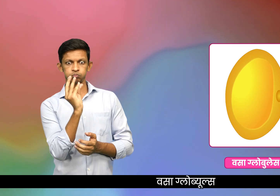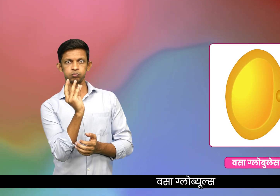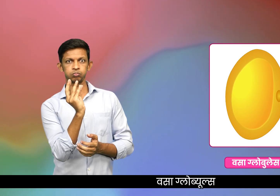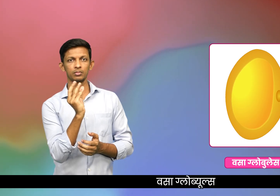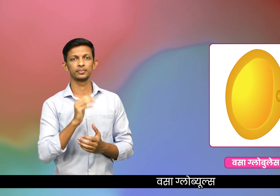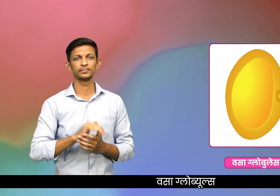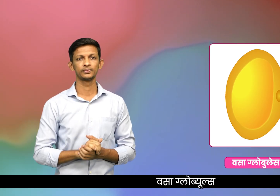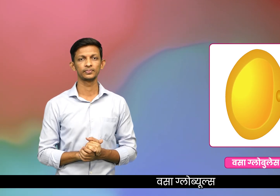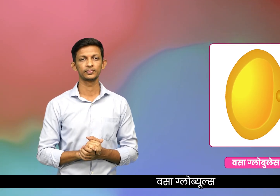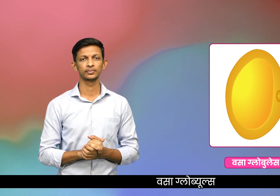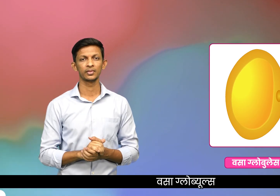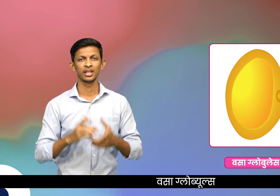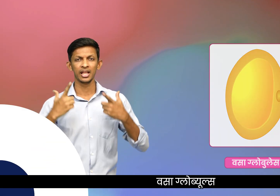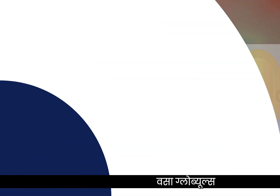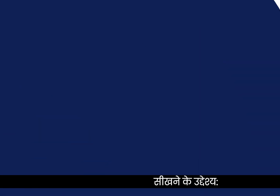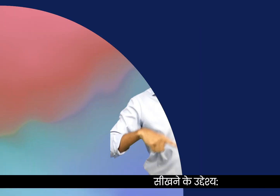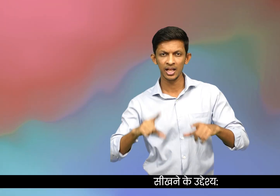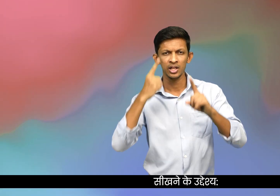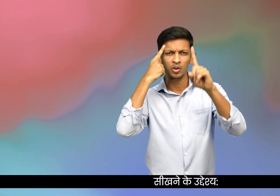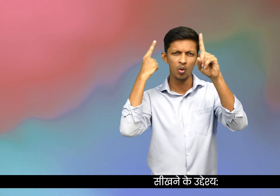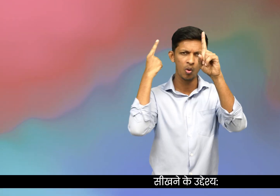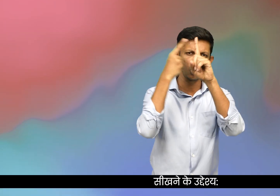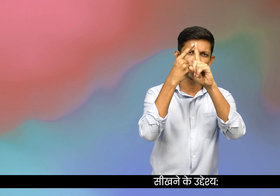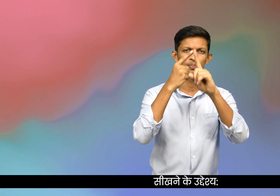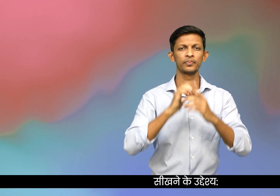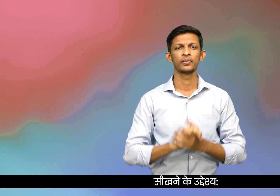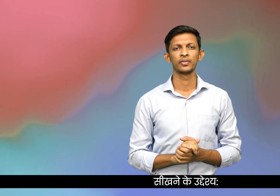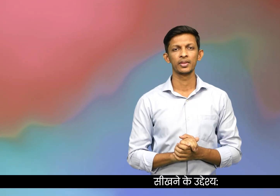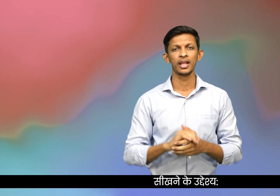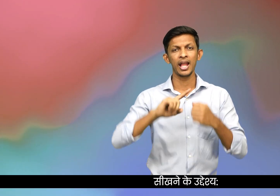वसा, क्यूब्यूस।